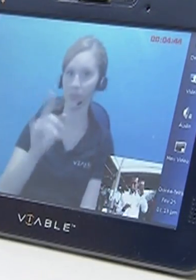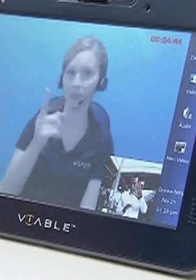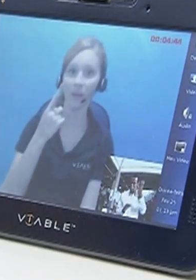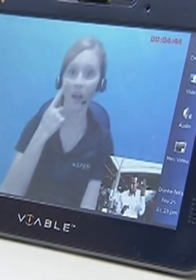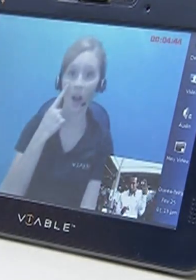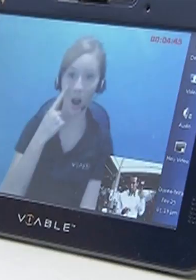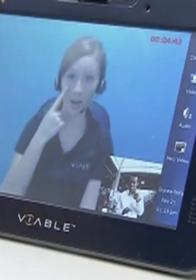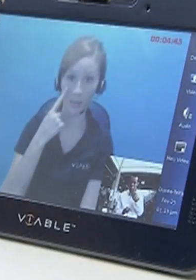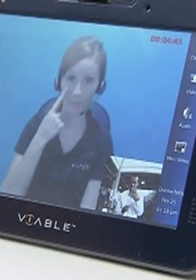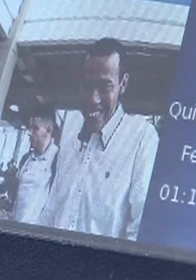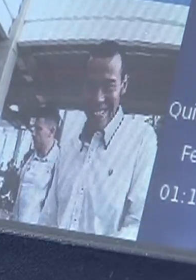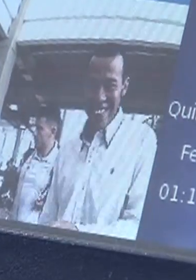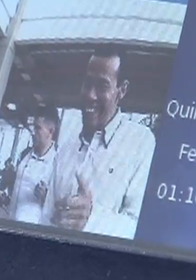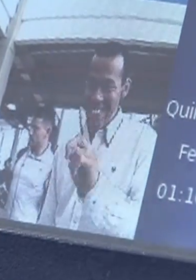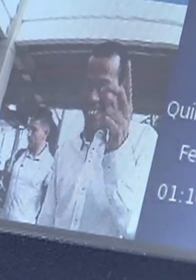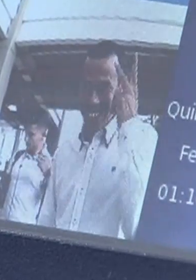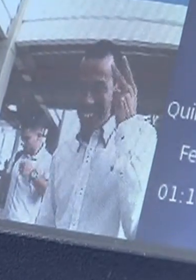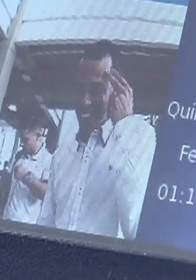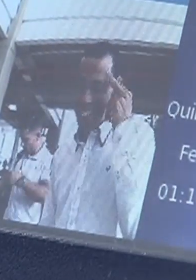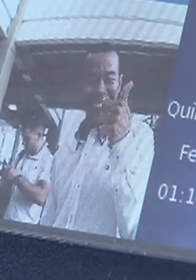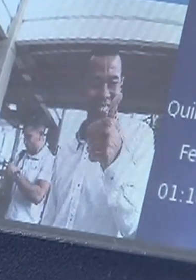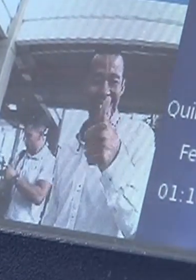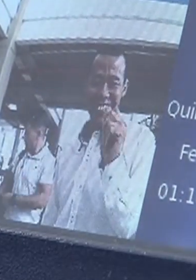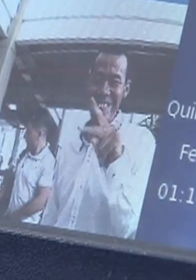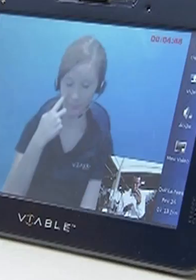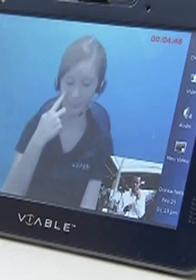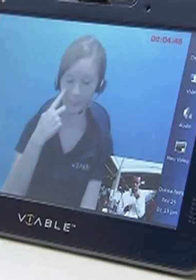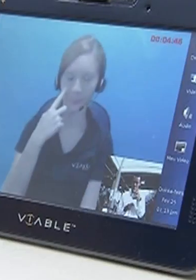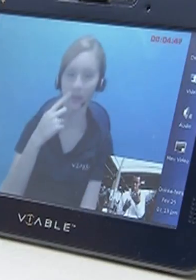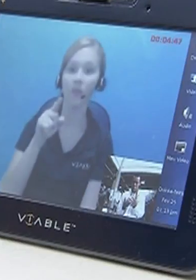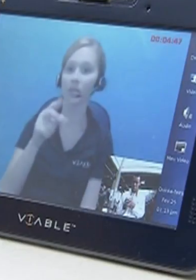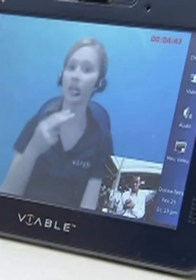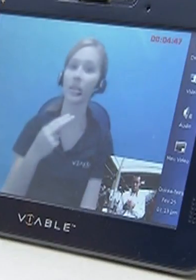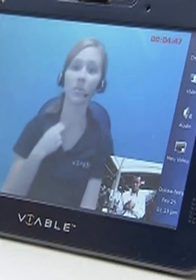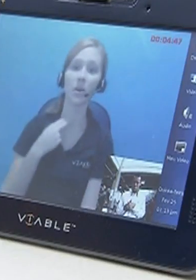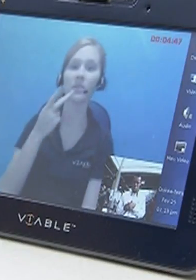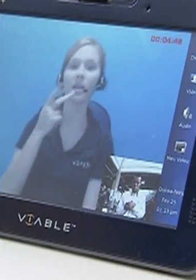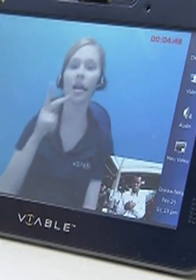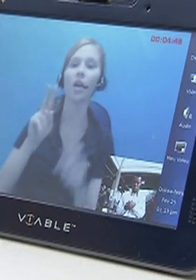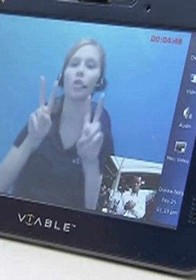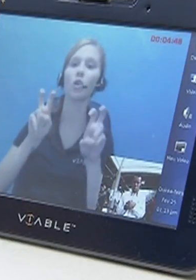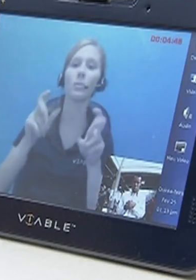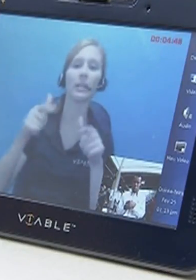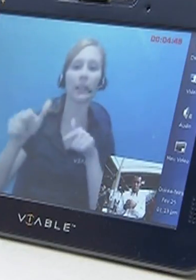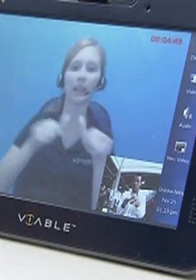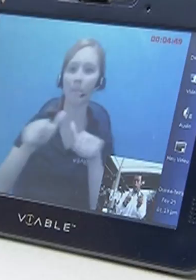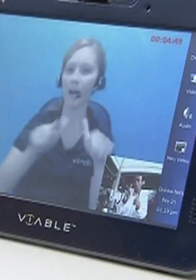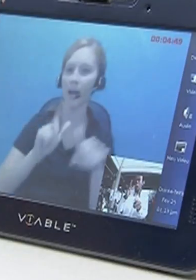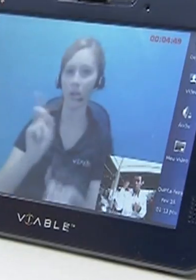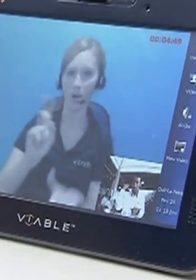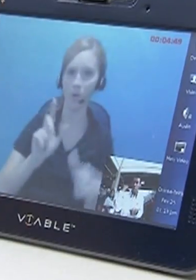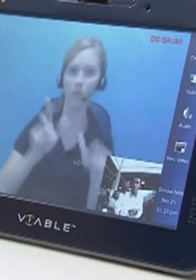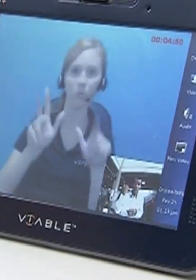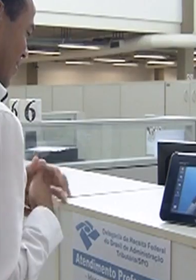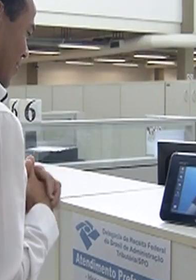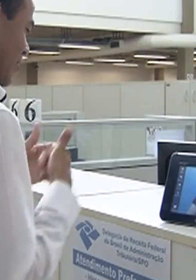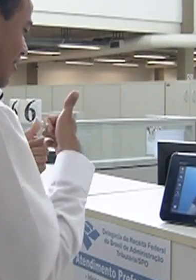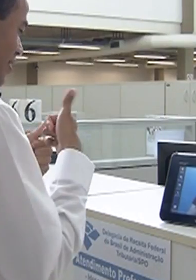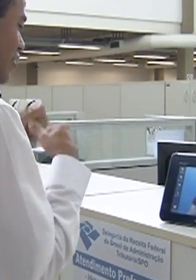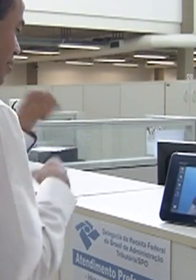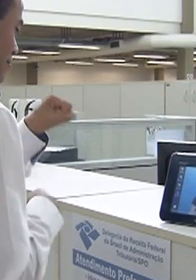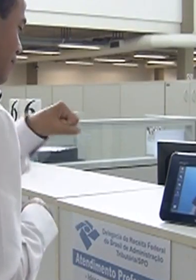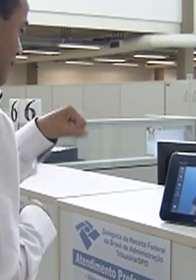brasileira de sinais. Por meio da internet, intérpretes que ficam numa central do Rio de Janeiro